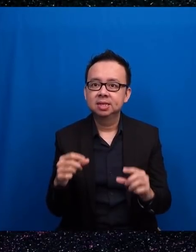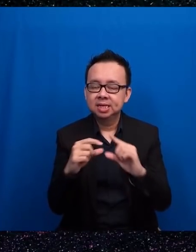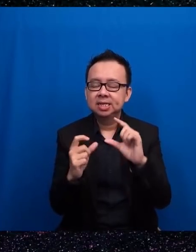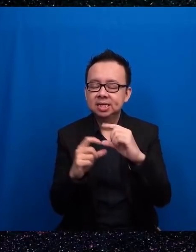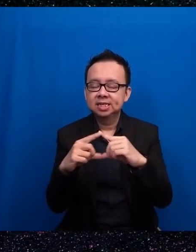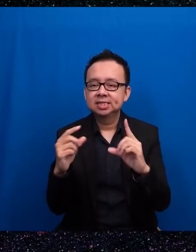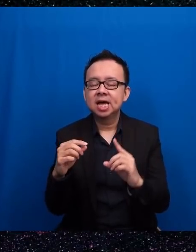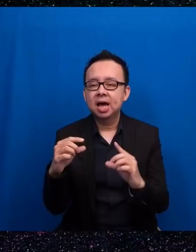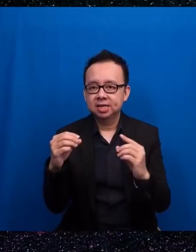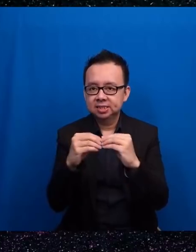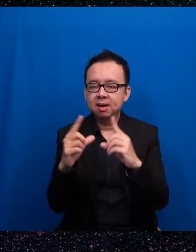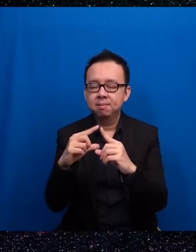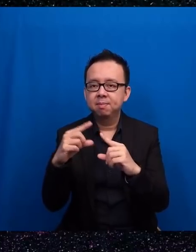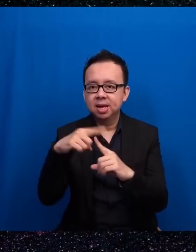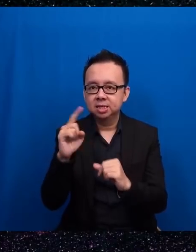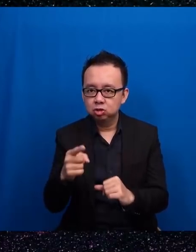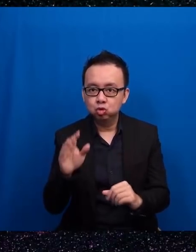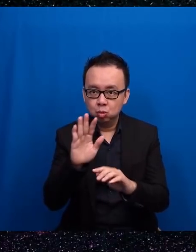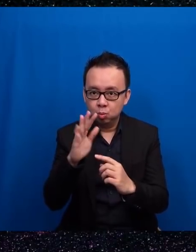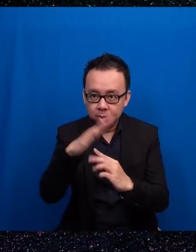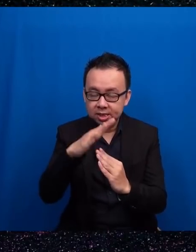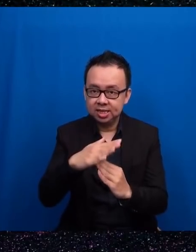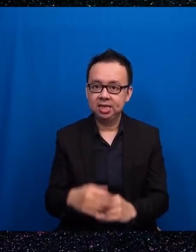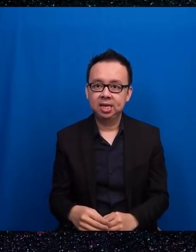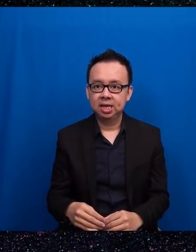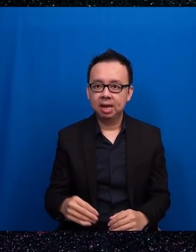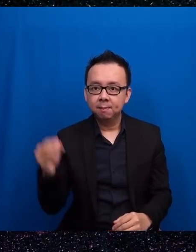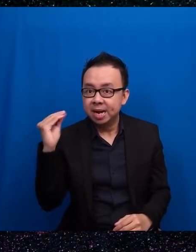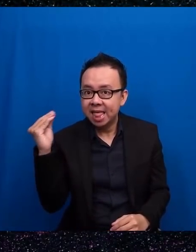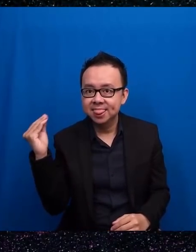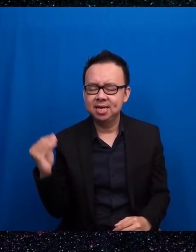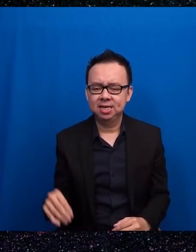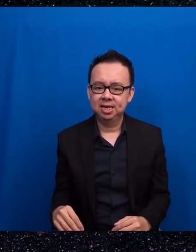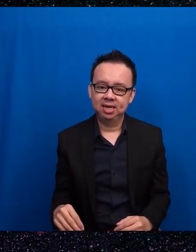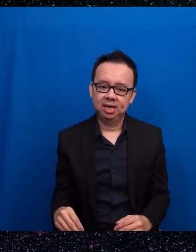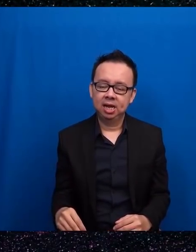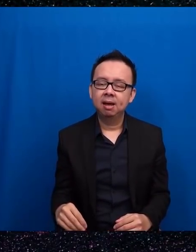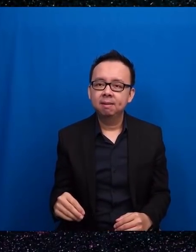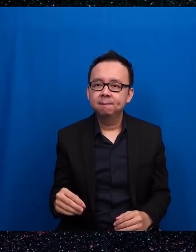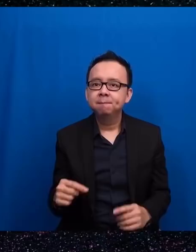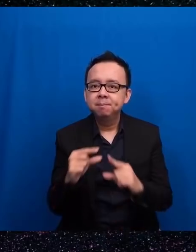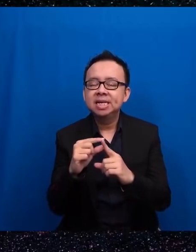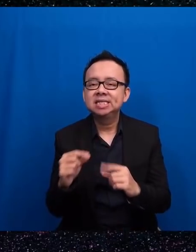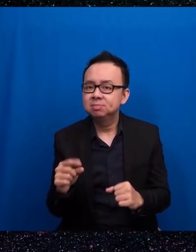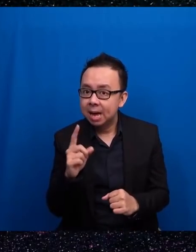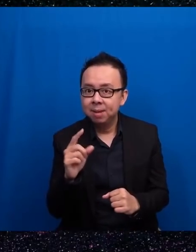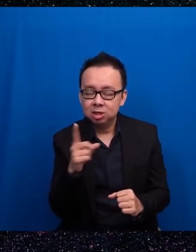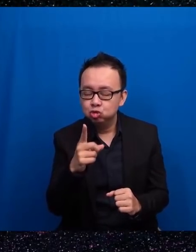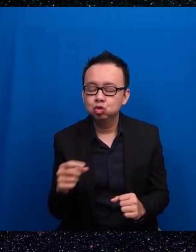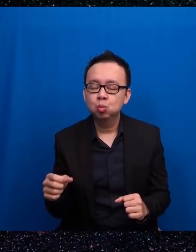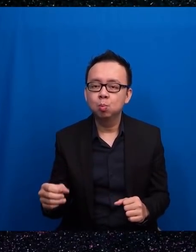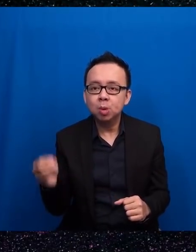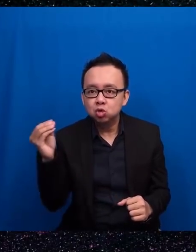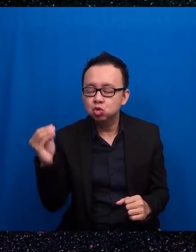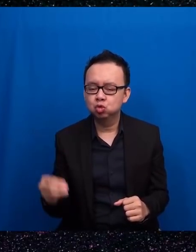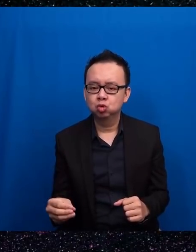berhenti. Ya, prinsip Sabat adalah menanti. Katakan menanti. Prinsip Sabat adalah menunggu. Jadi Sabat